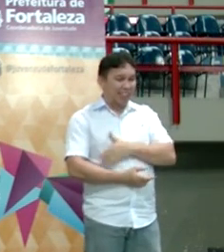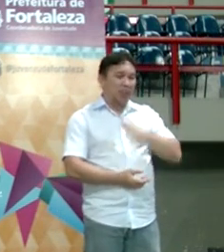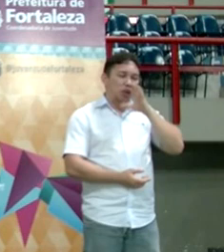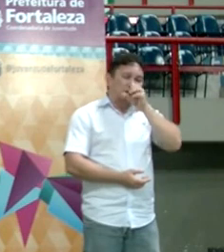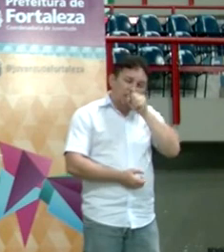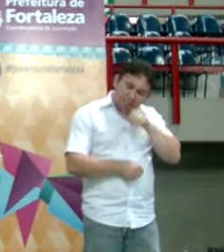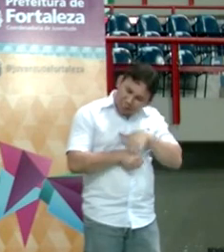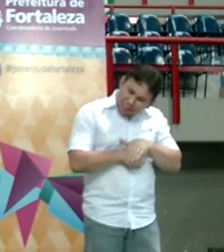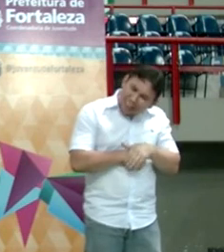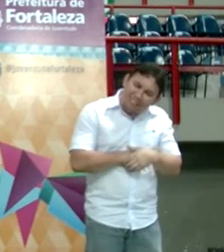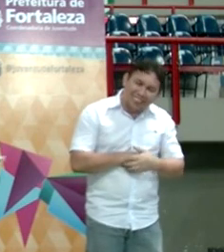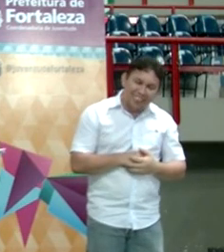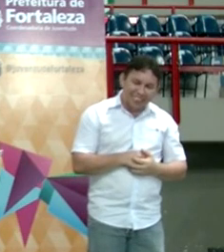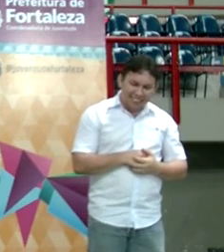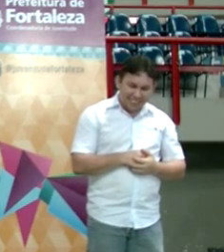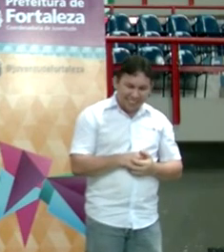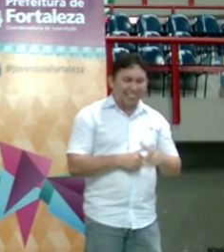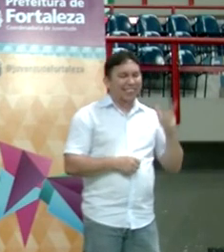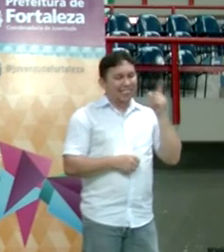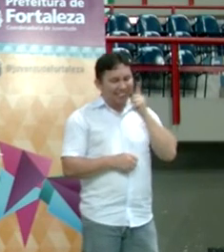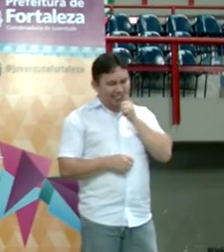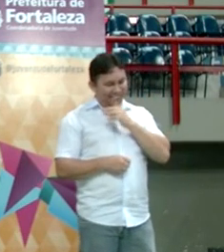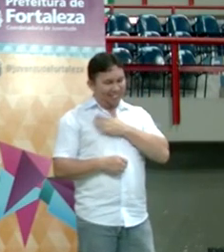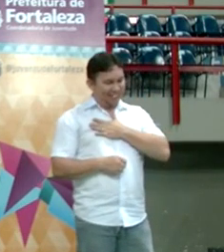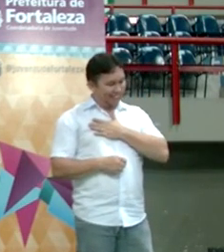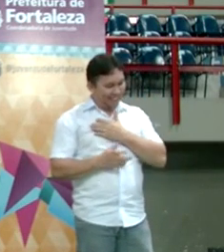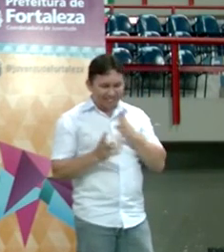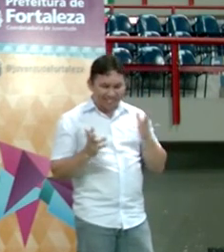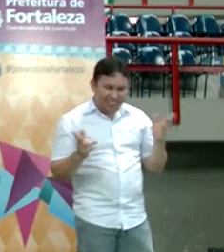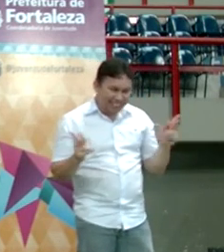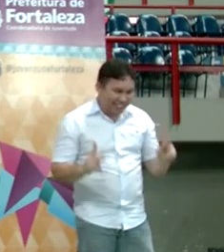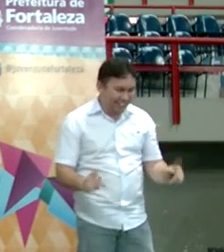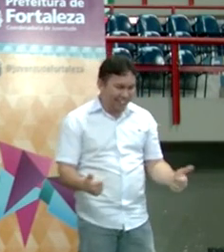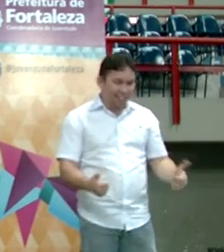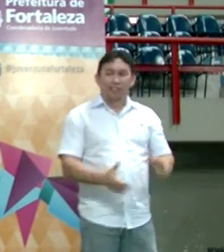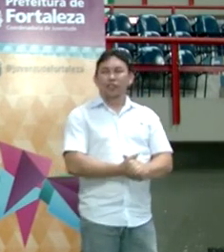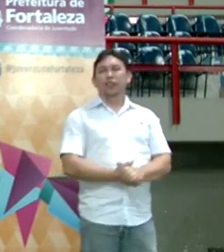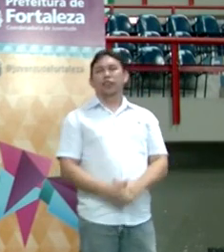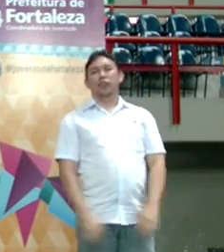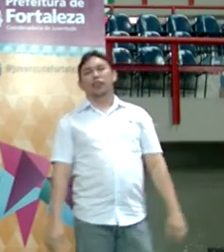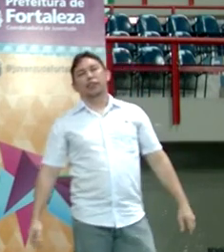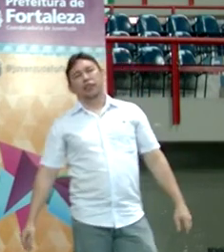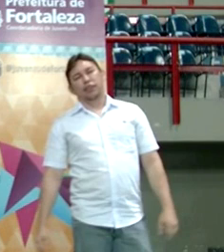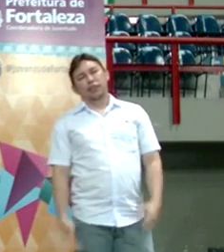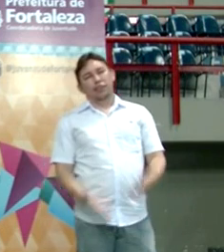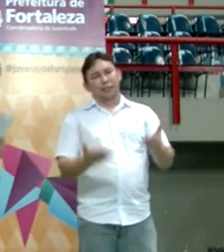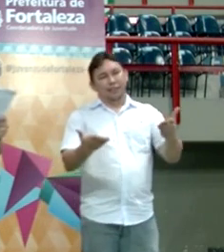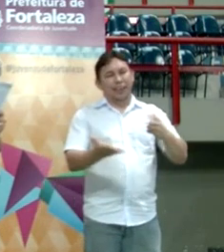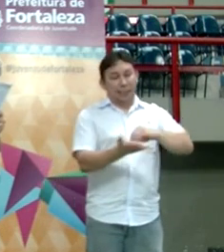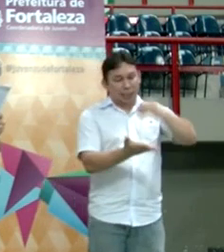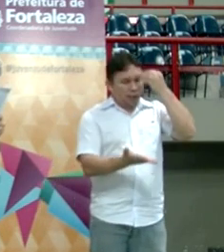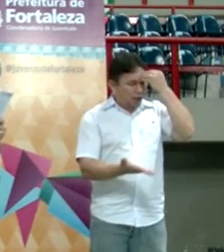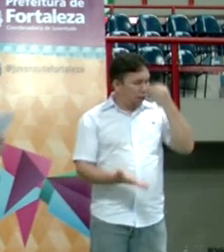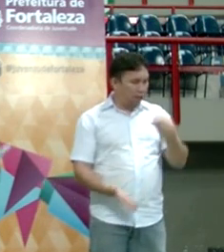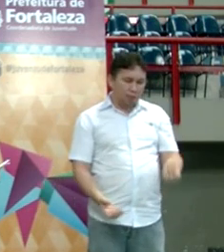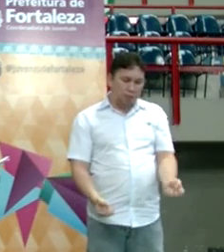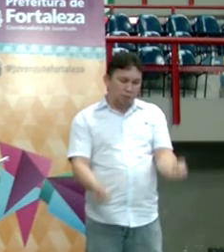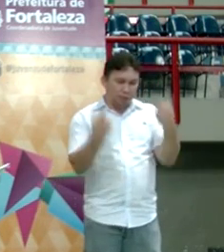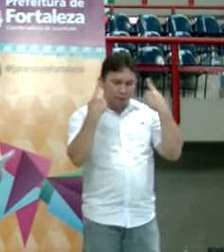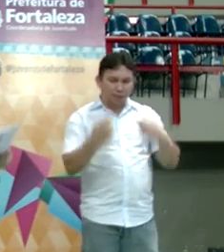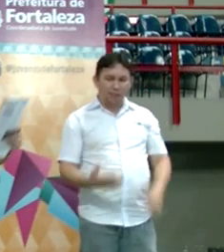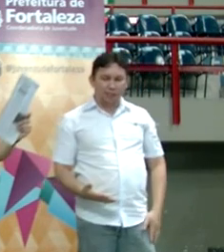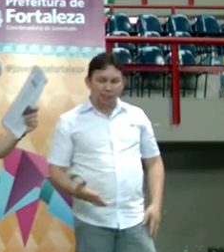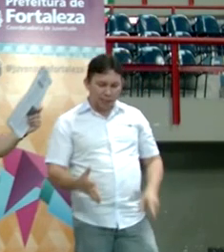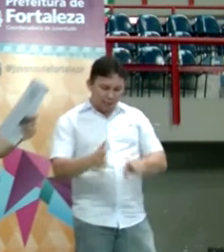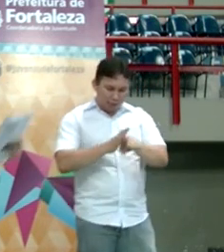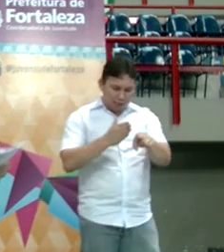sábado à noite, aí deixa a pessoa feliz, tá certo? Aí vai aquelas teorias sensacionais, que o cara começa a ler a